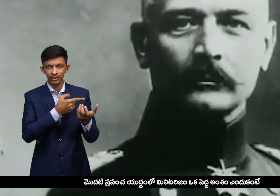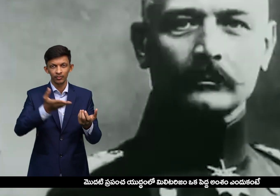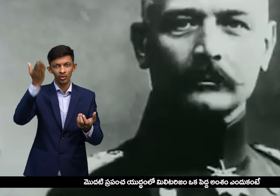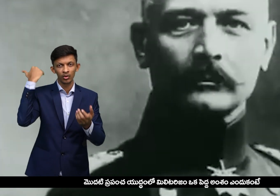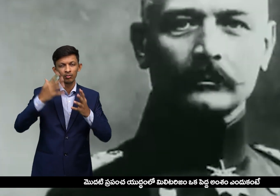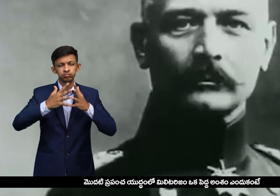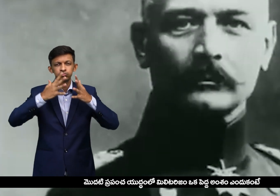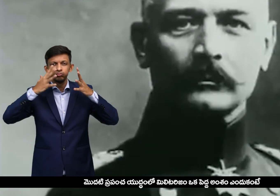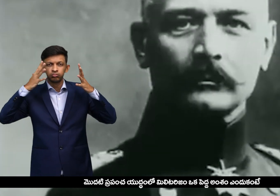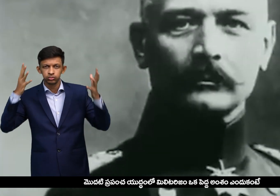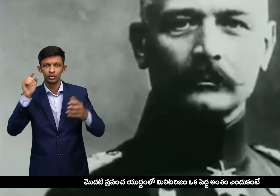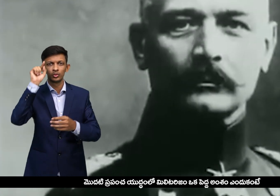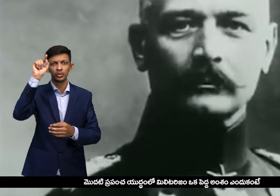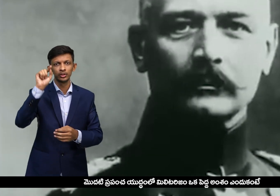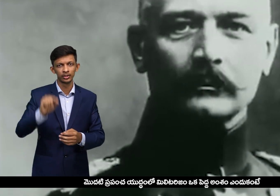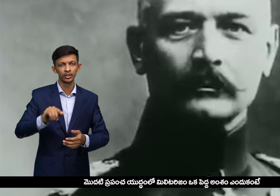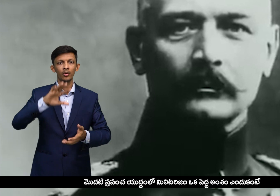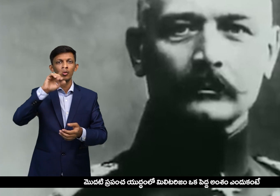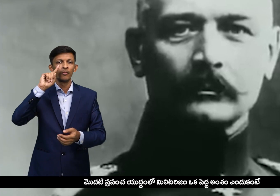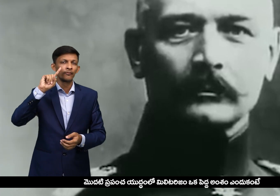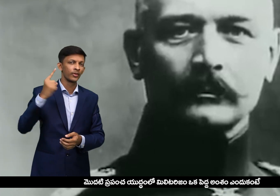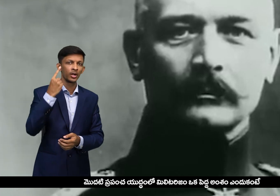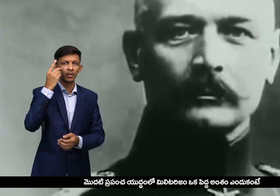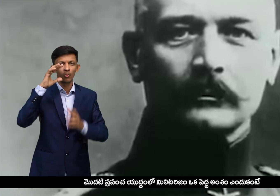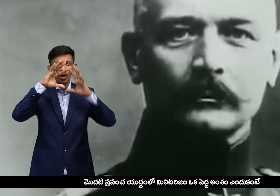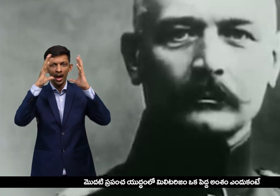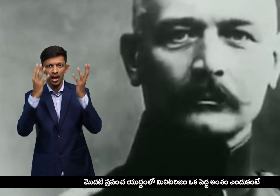యుద్ధంలో మిలిటరిజం ఒక పెద్ద అంశం. ఎందుకంటే